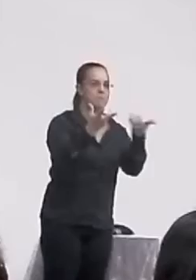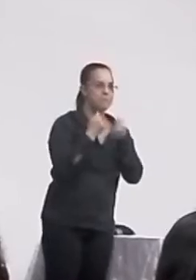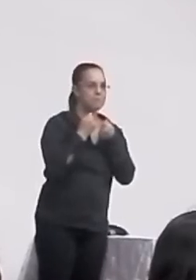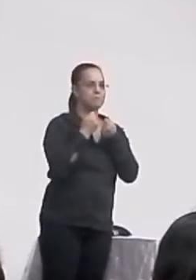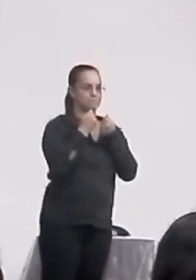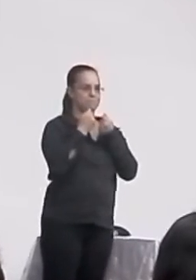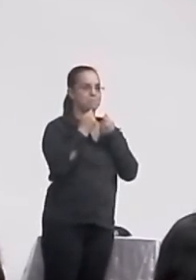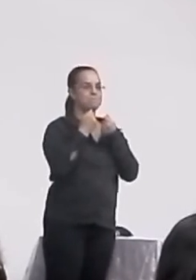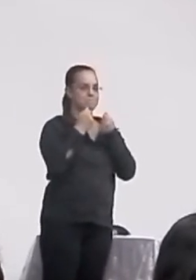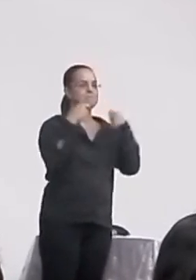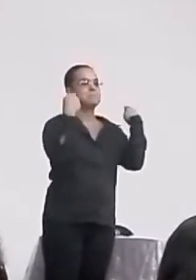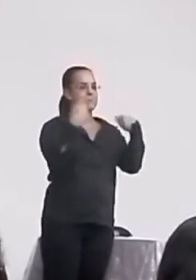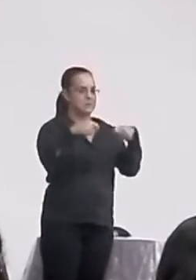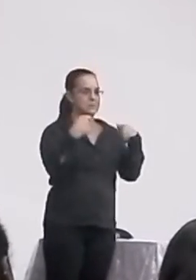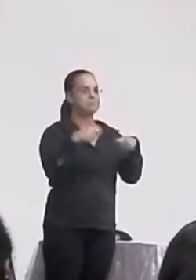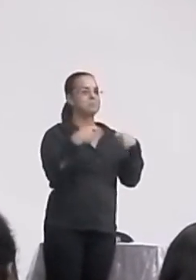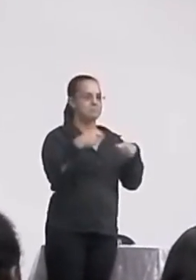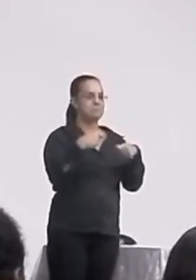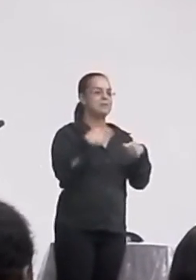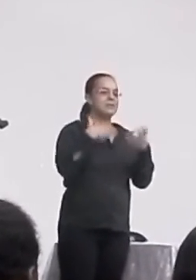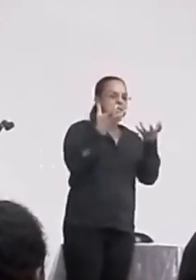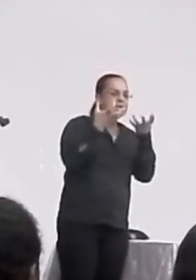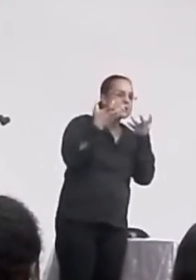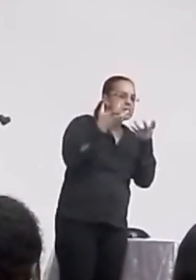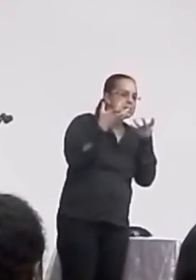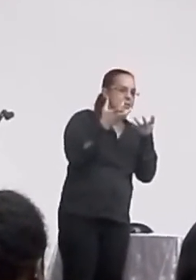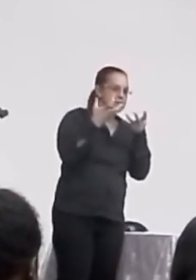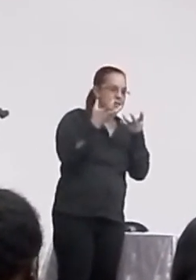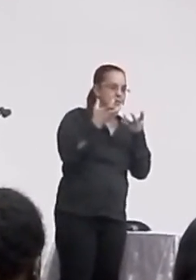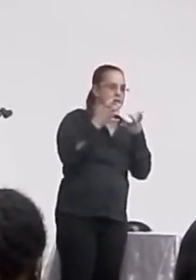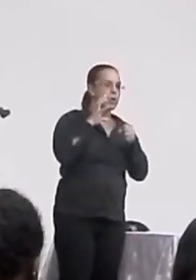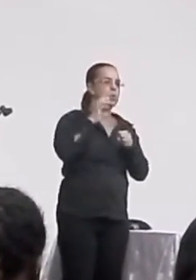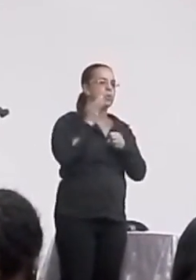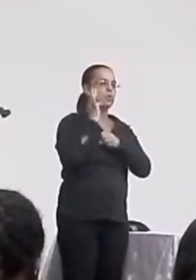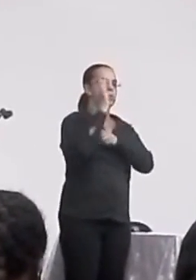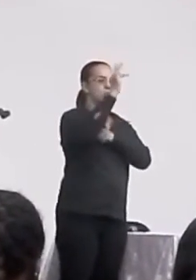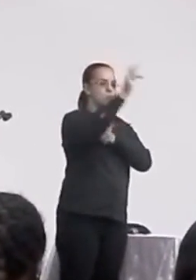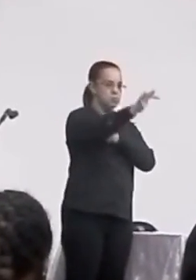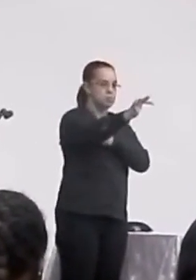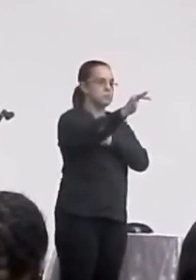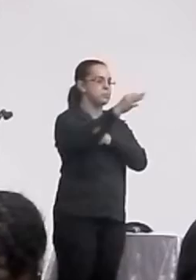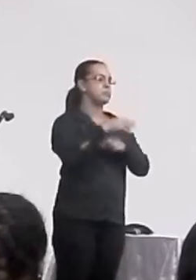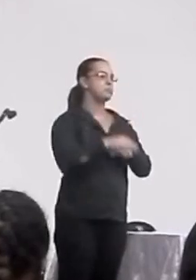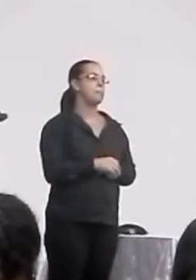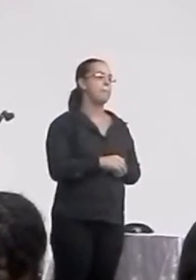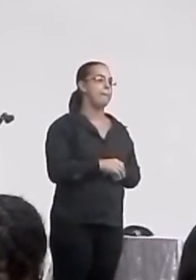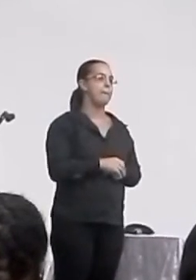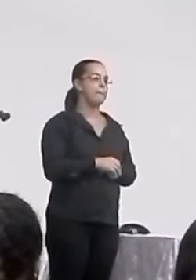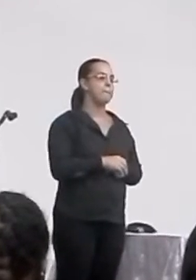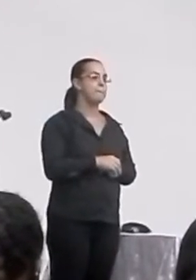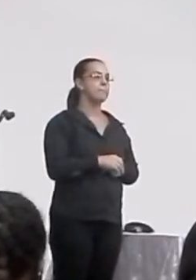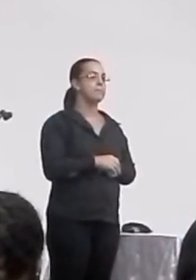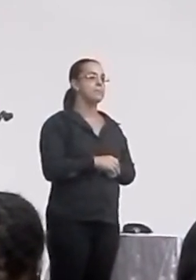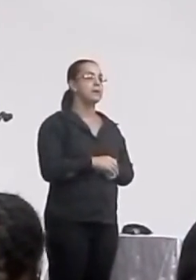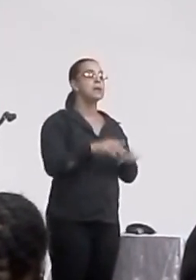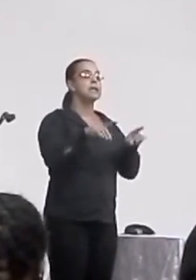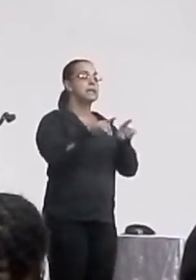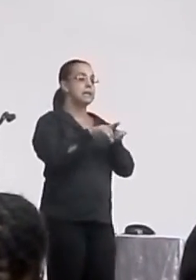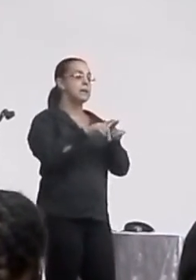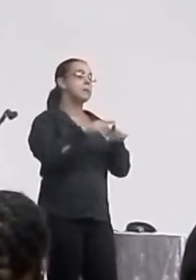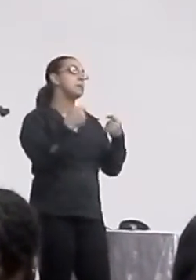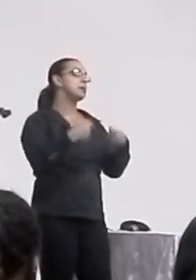trabalha. E finalmente deveria ser uma futura professora, um futuro